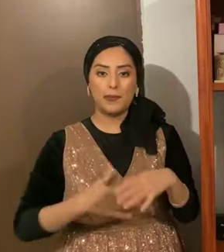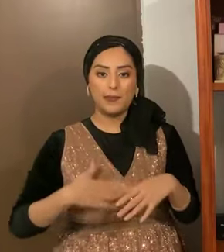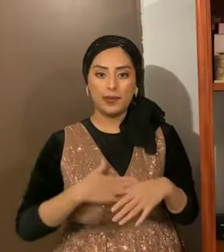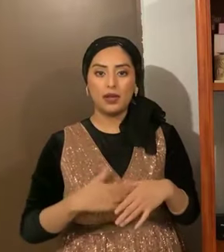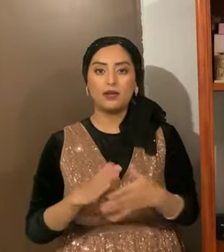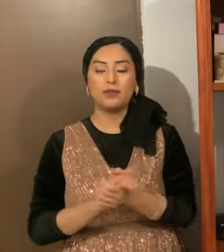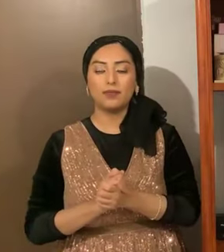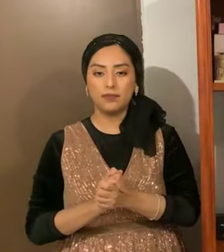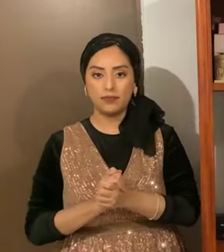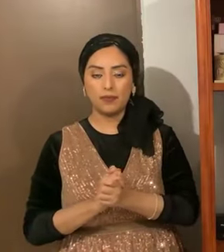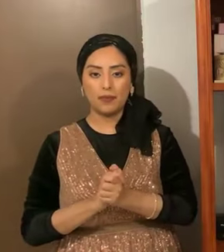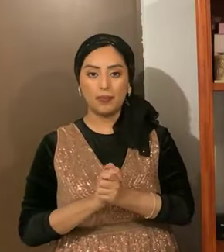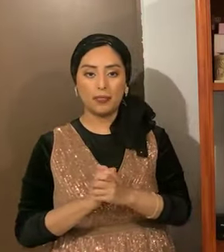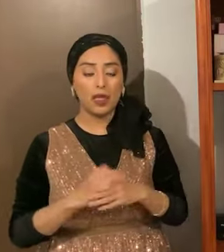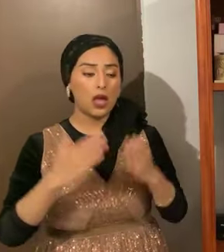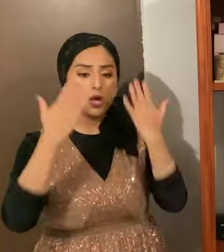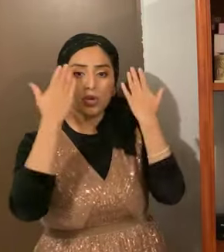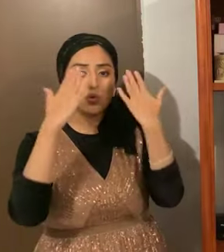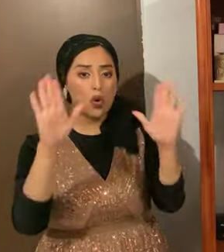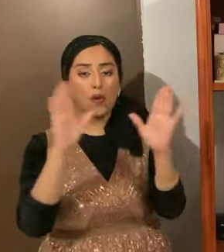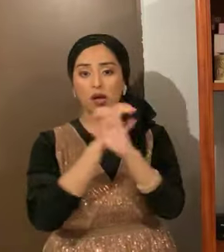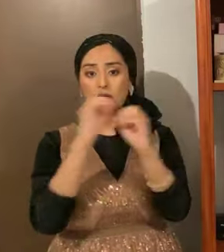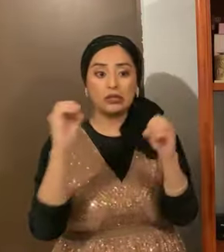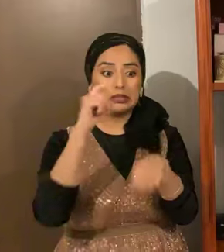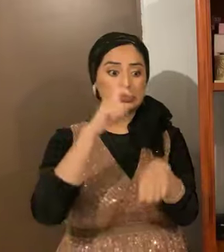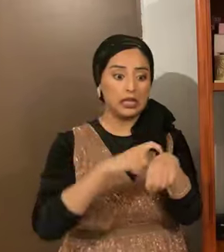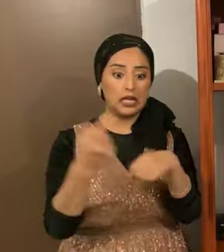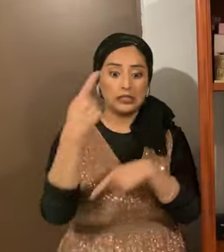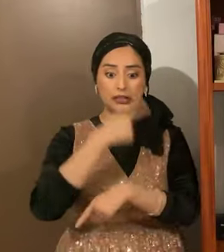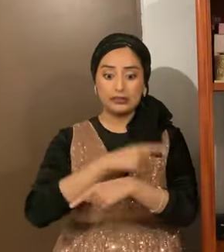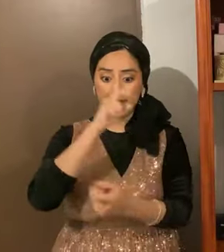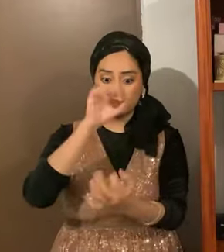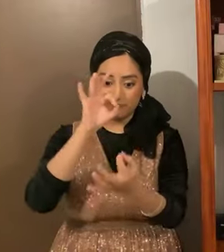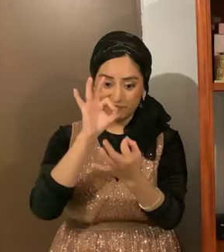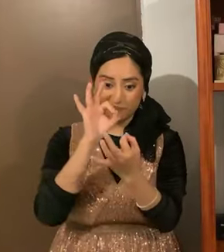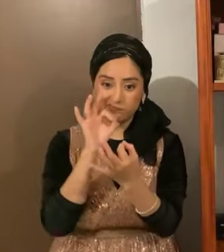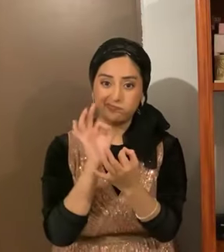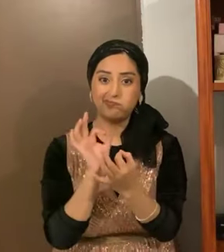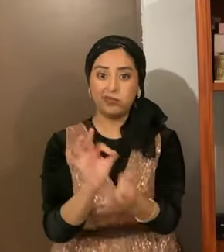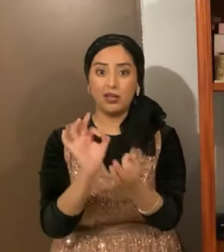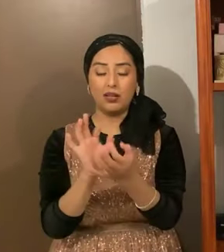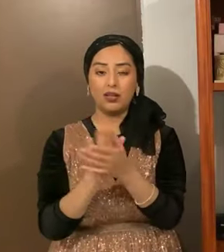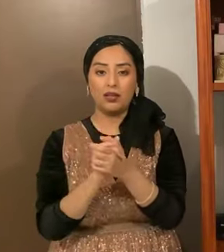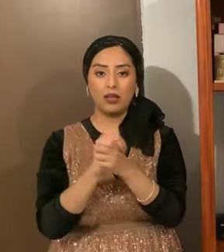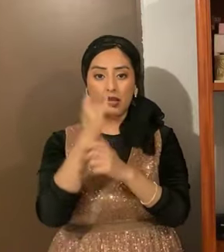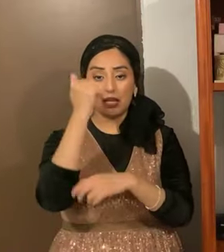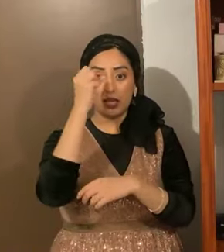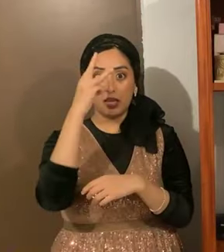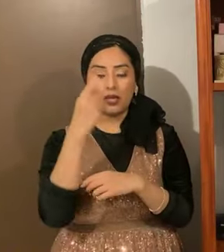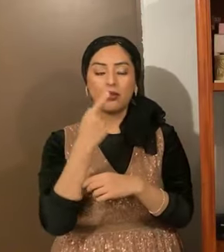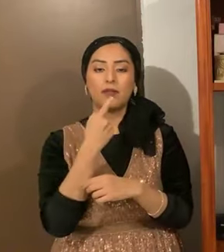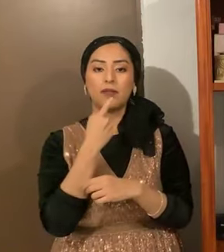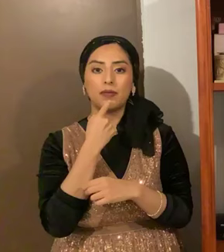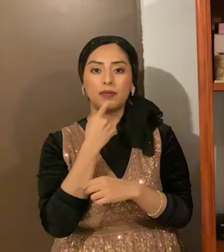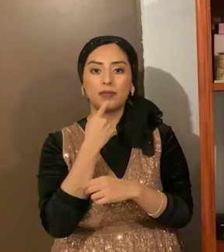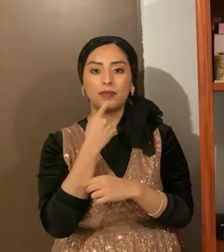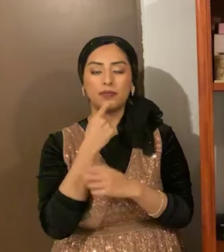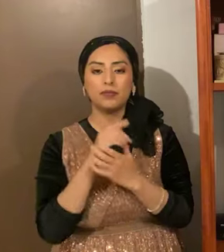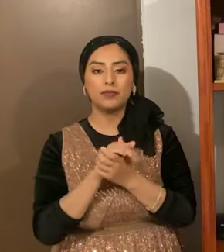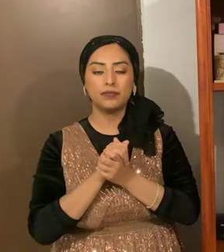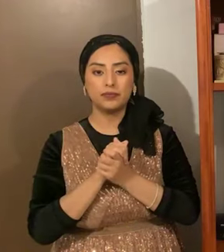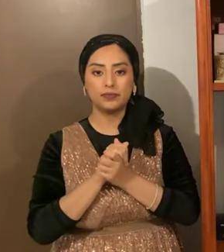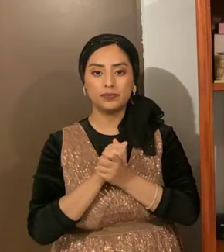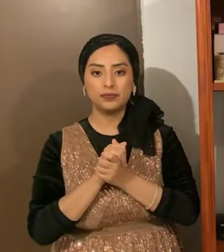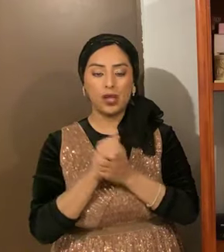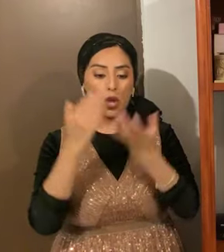que ciertamente nadie sabe ni el día ni la hora. En su fase humana, Yahshua dice, ni el Hijo